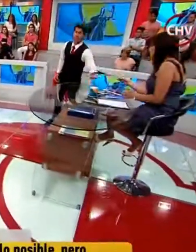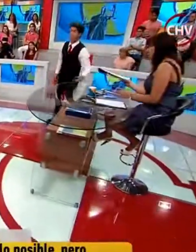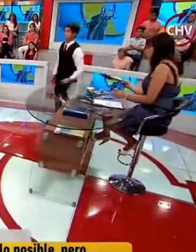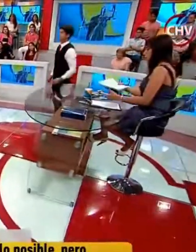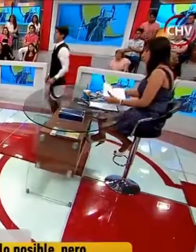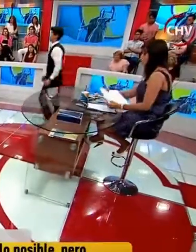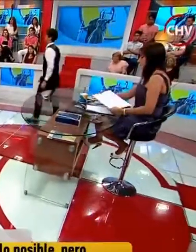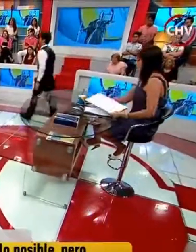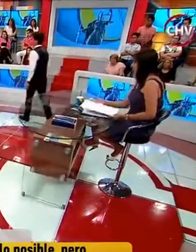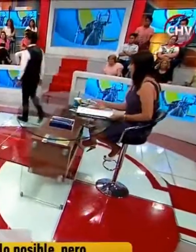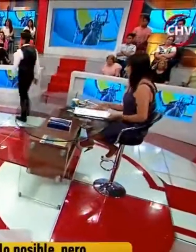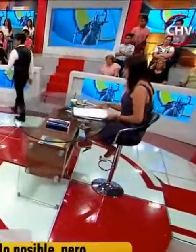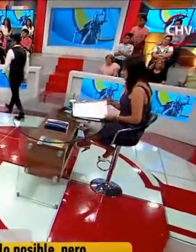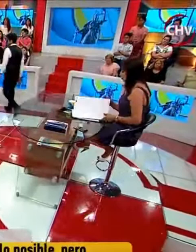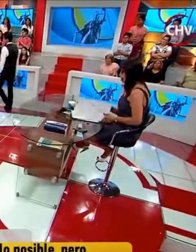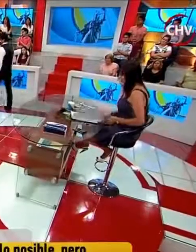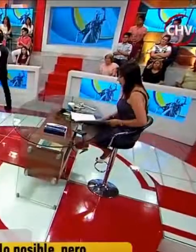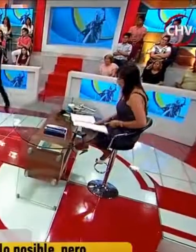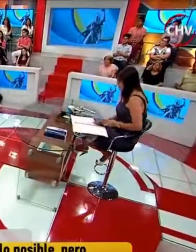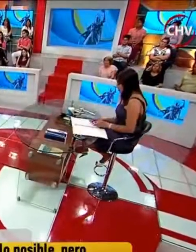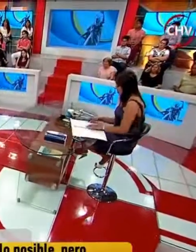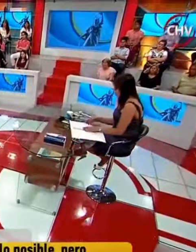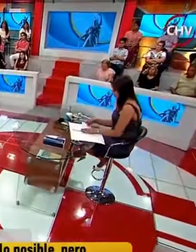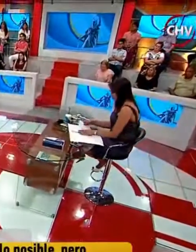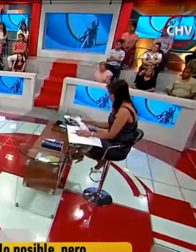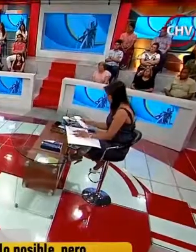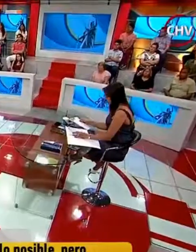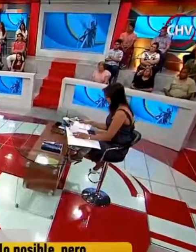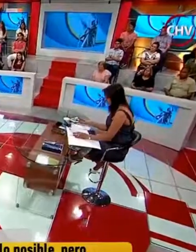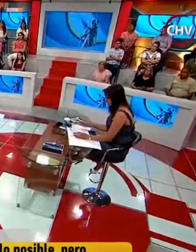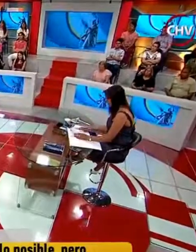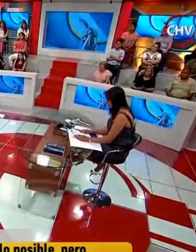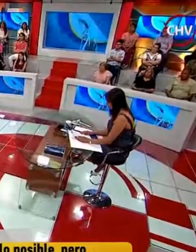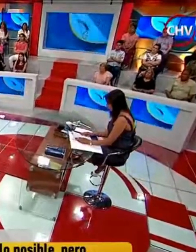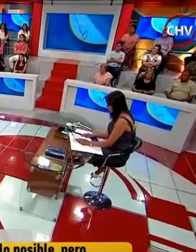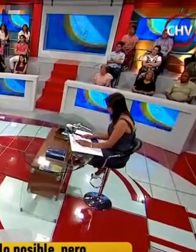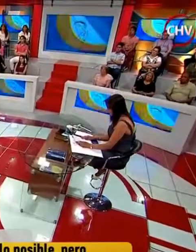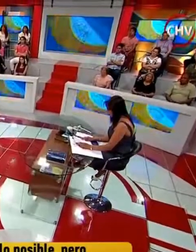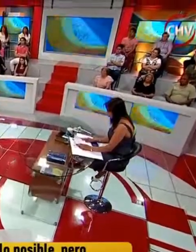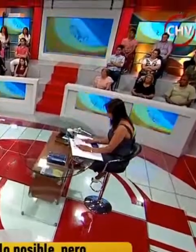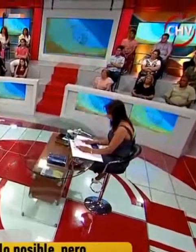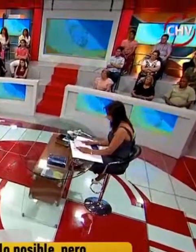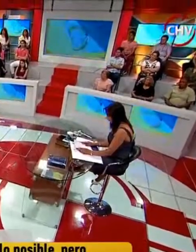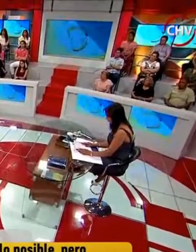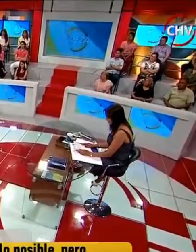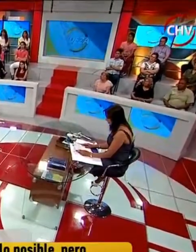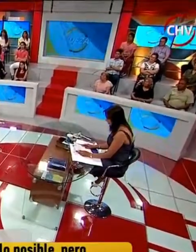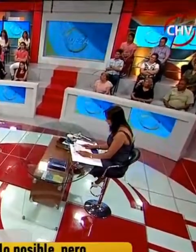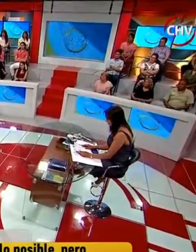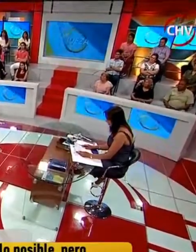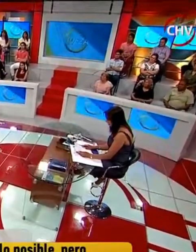al Servicio Nacional de la Mujer también y también no me... no me... no me la aceptaron.